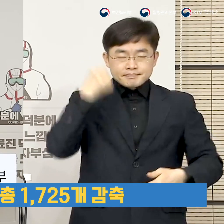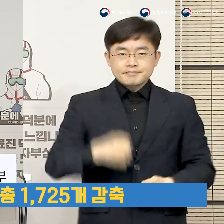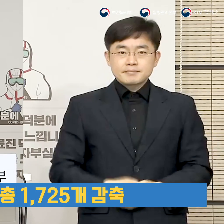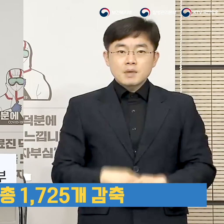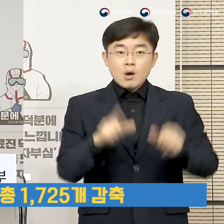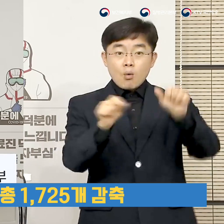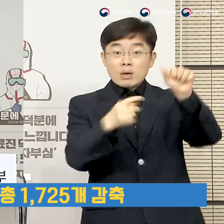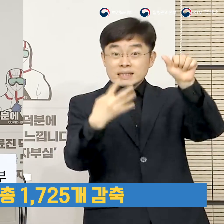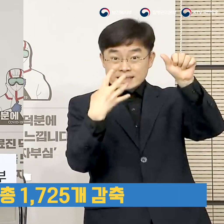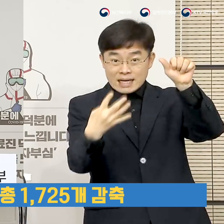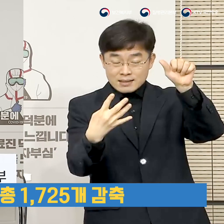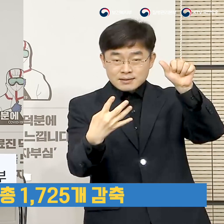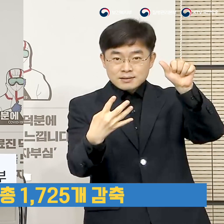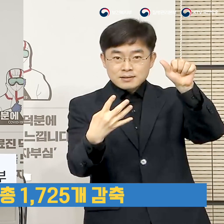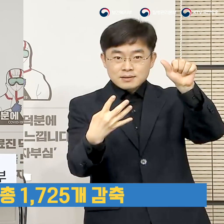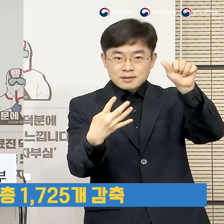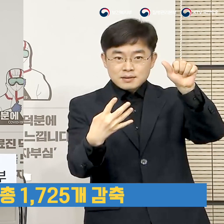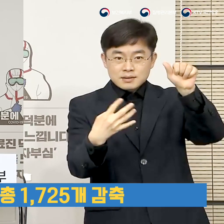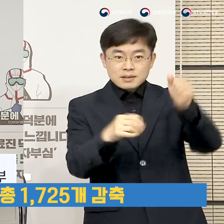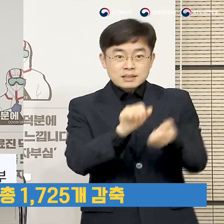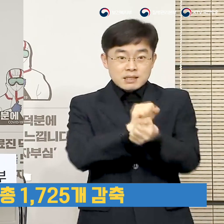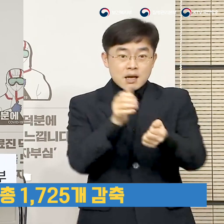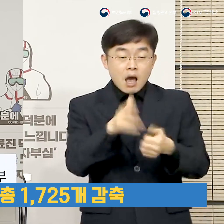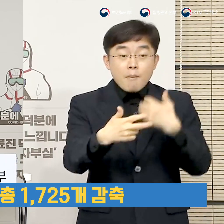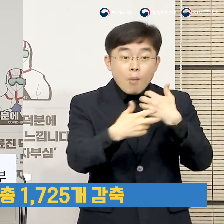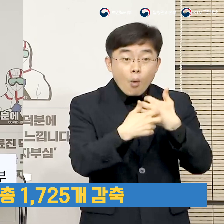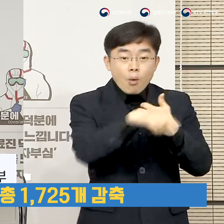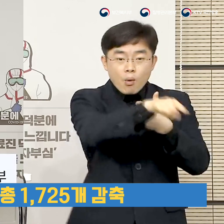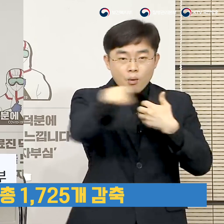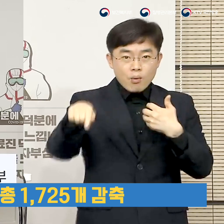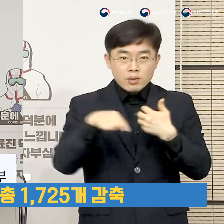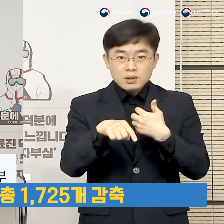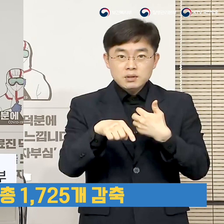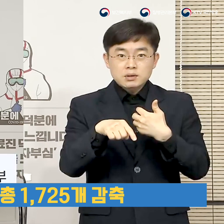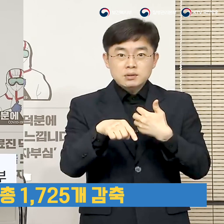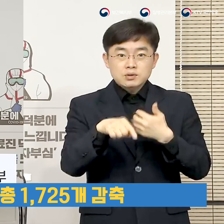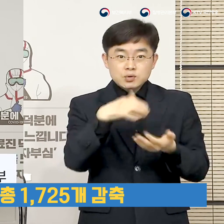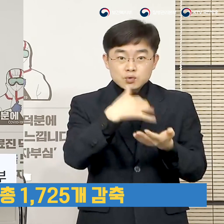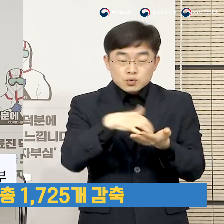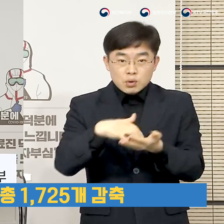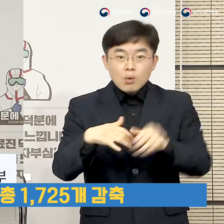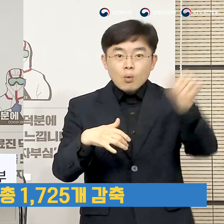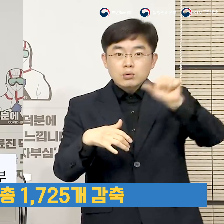4일 기준으로 정부가 확보한 감염병 전담병원은 총